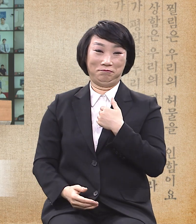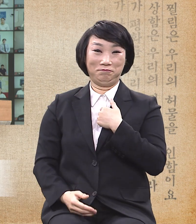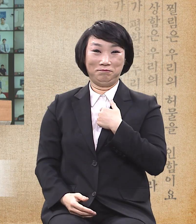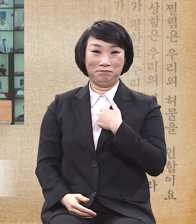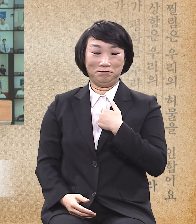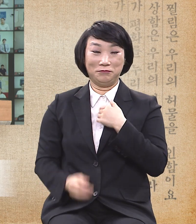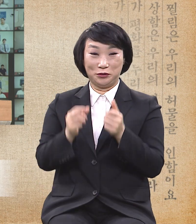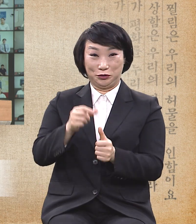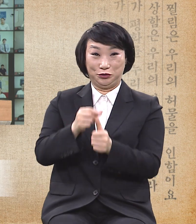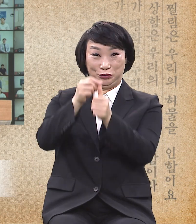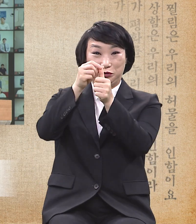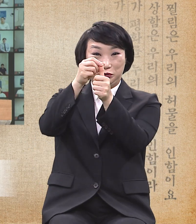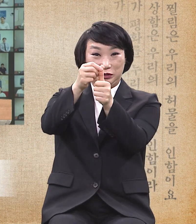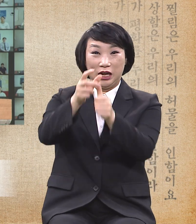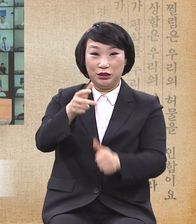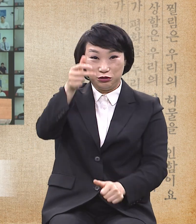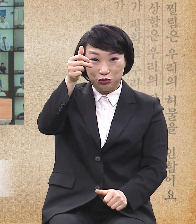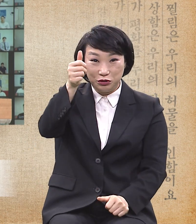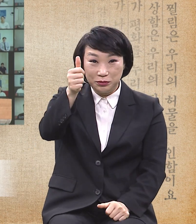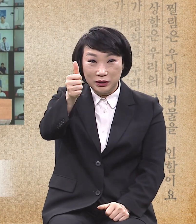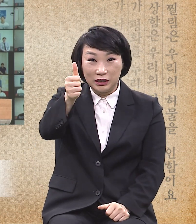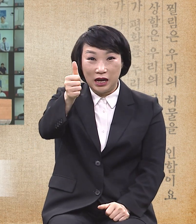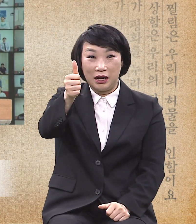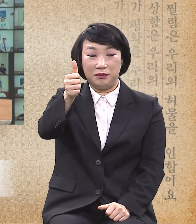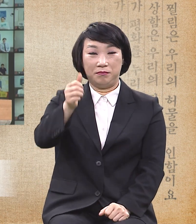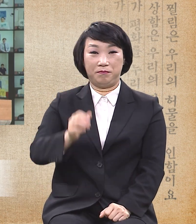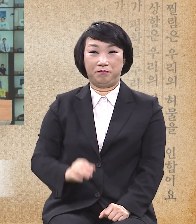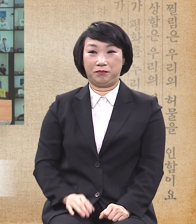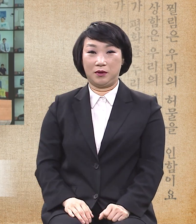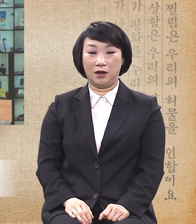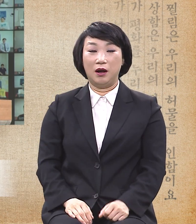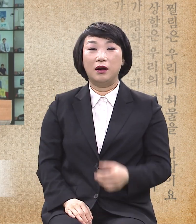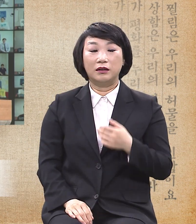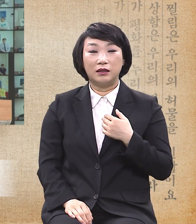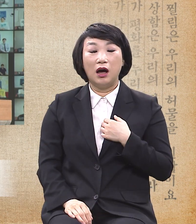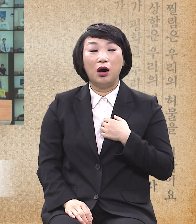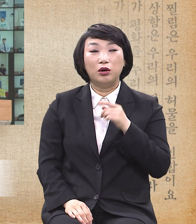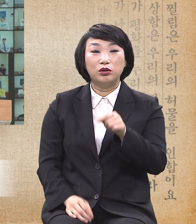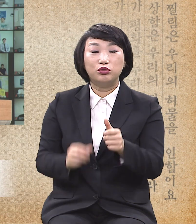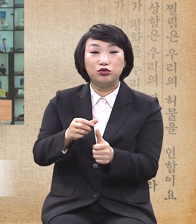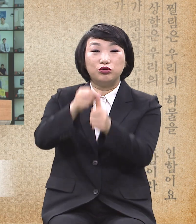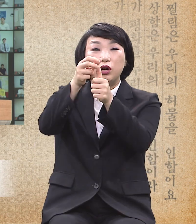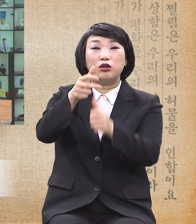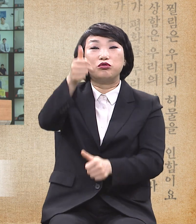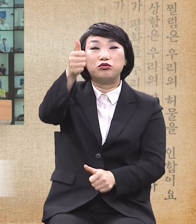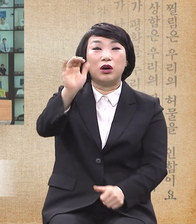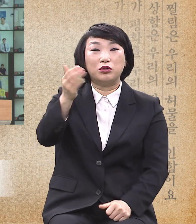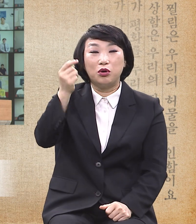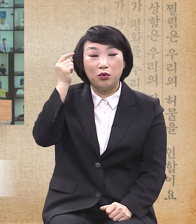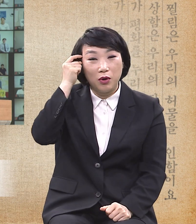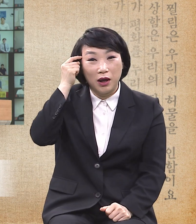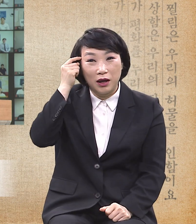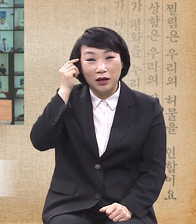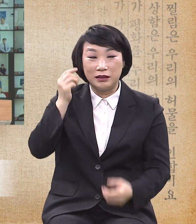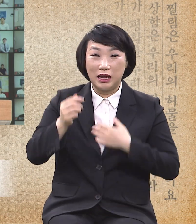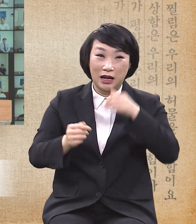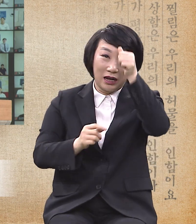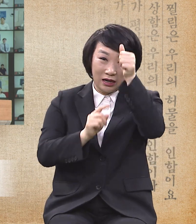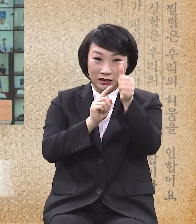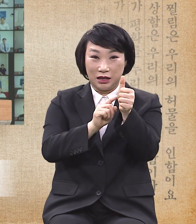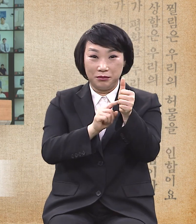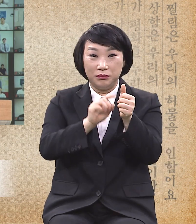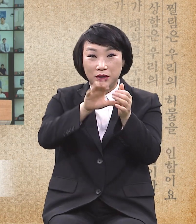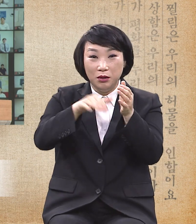나의 구세주입니다. 어떻게 해서 나의 구세주냐? 나는 아담 때부터